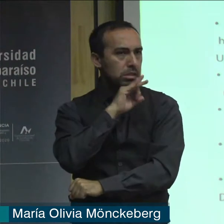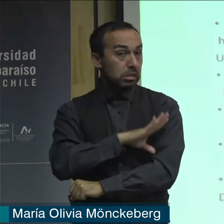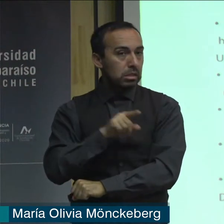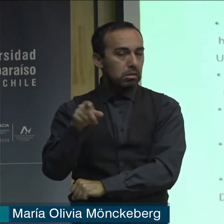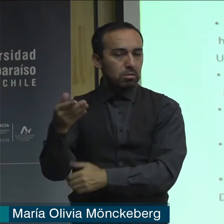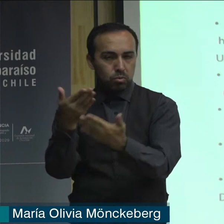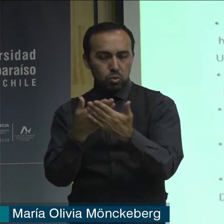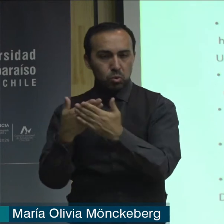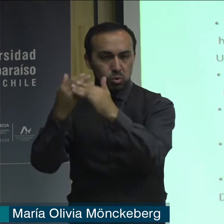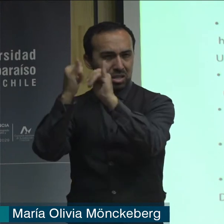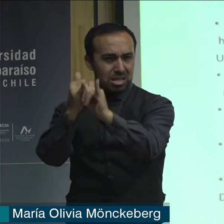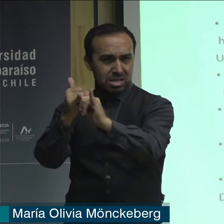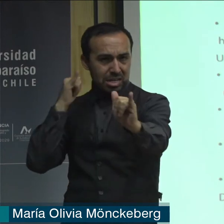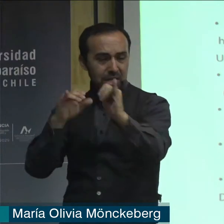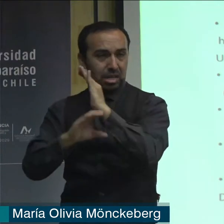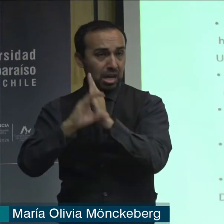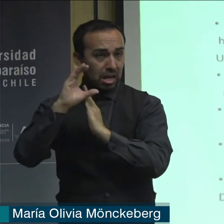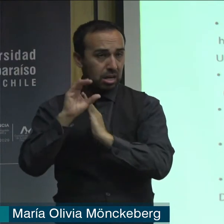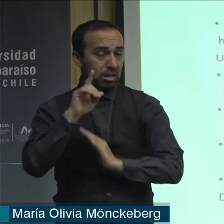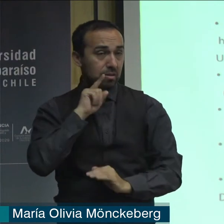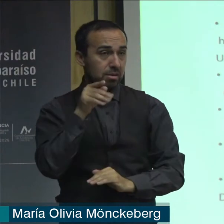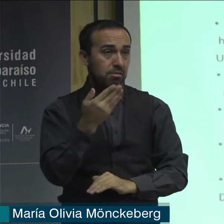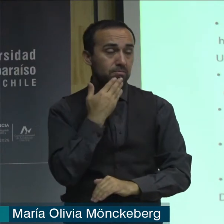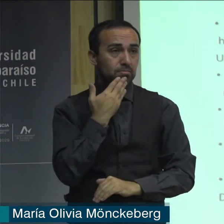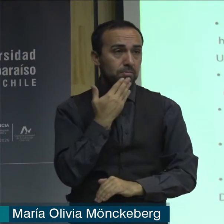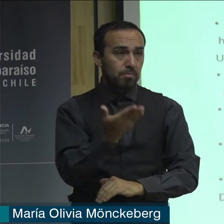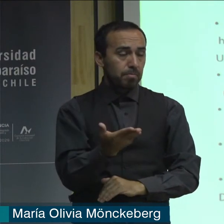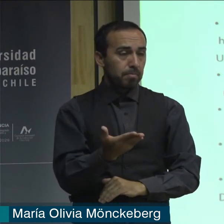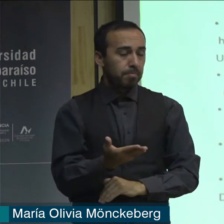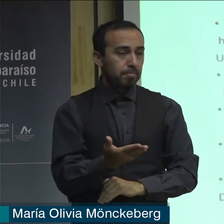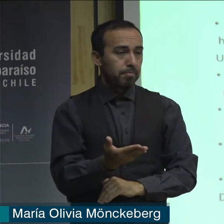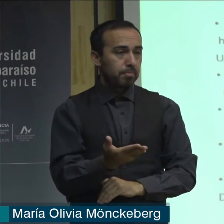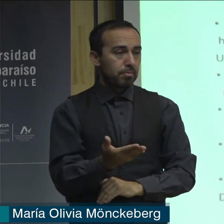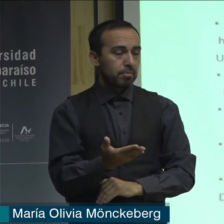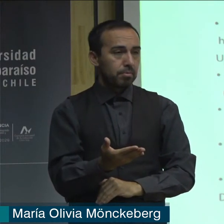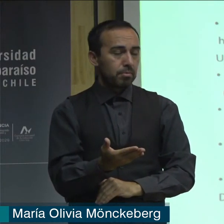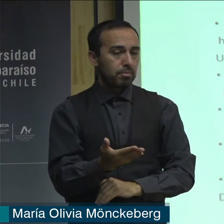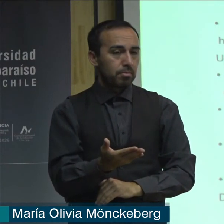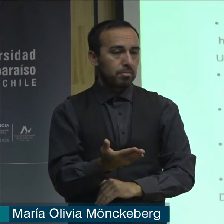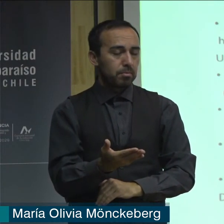el mismo curso que este Juan Hurtado que les mencionaba antes y